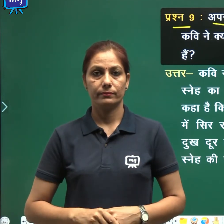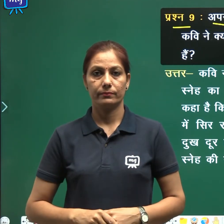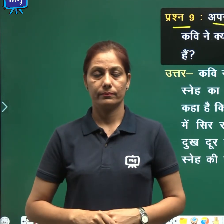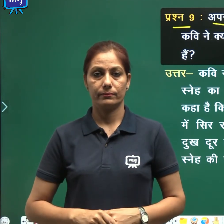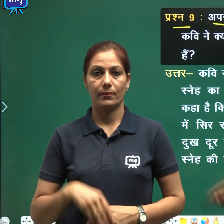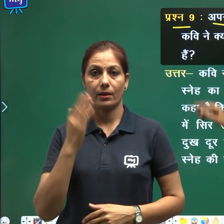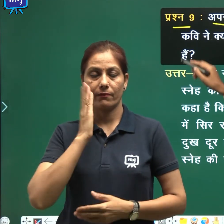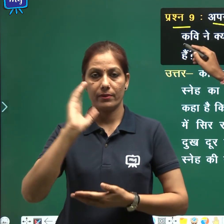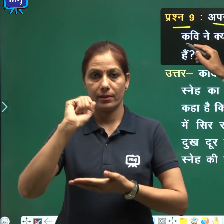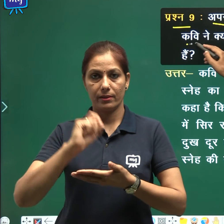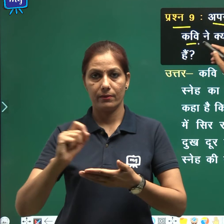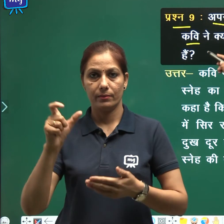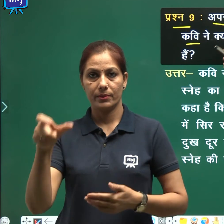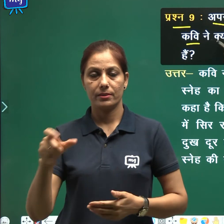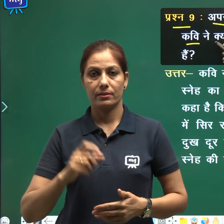कवि ने